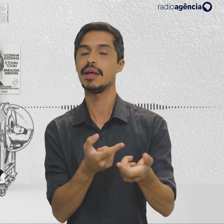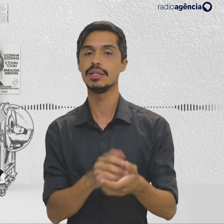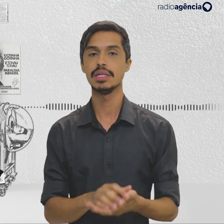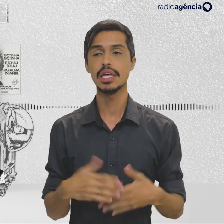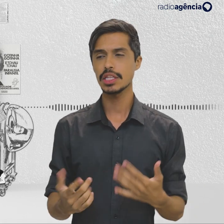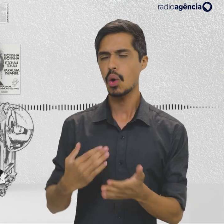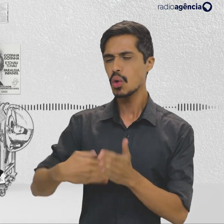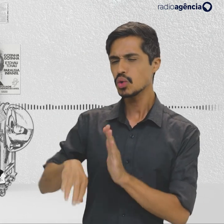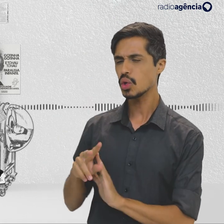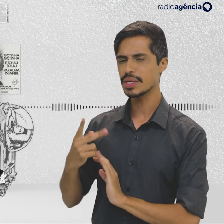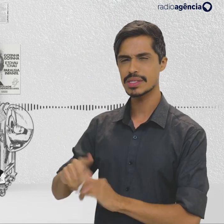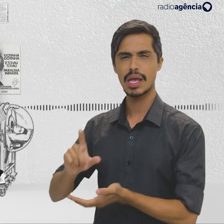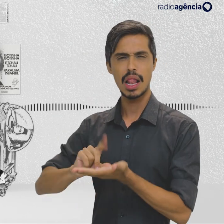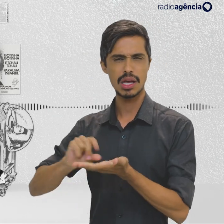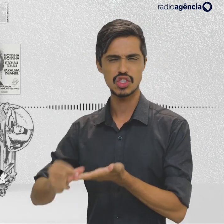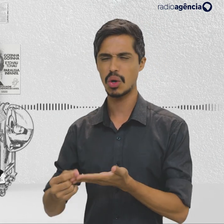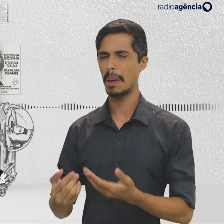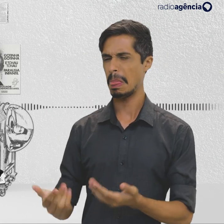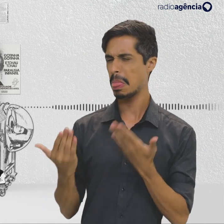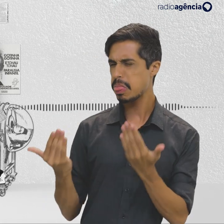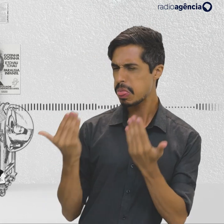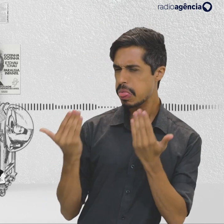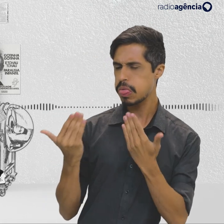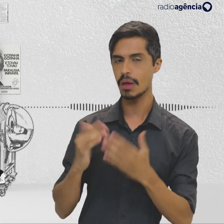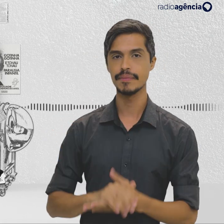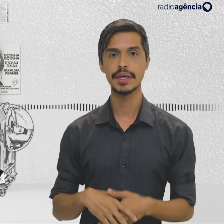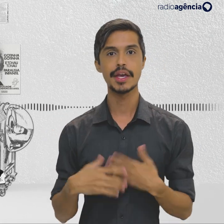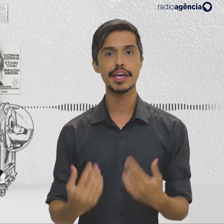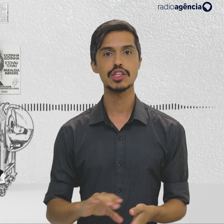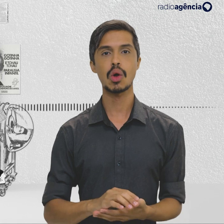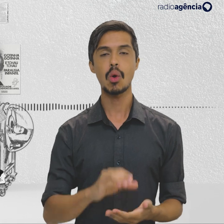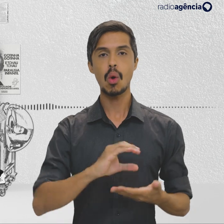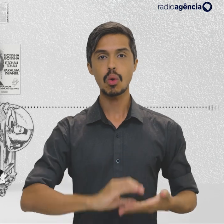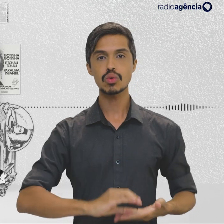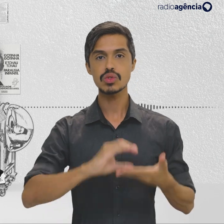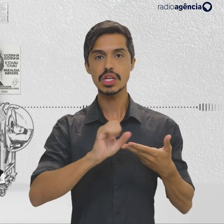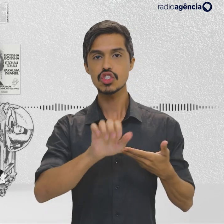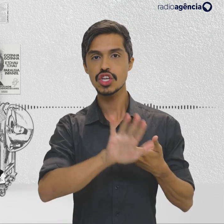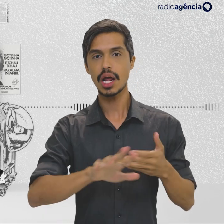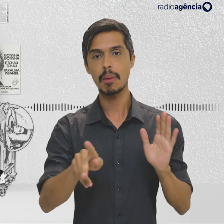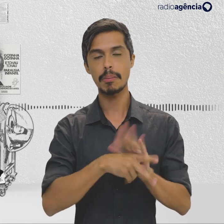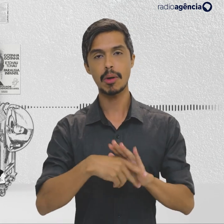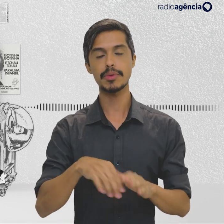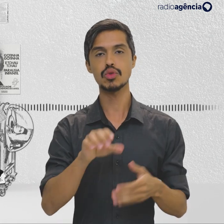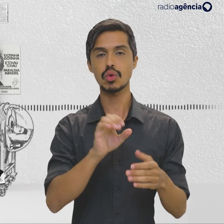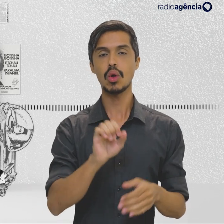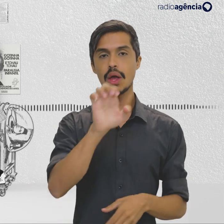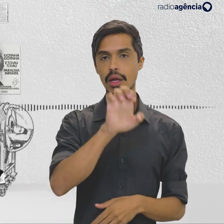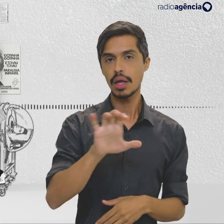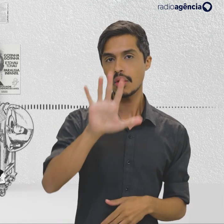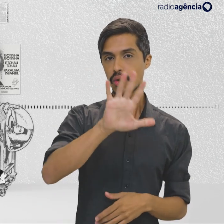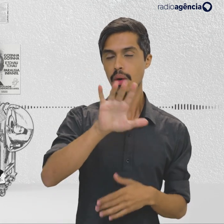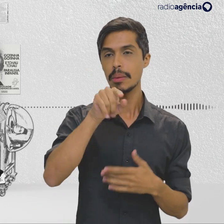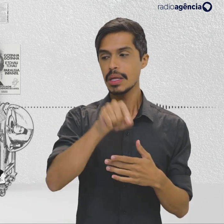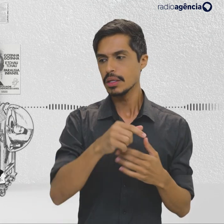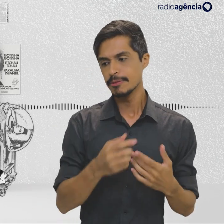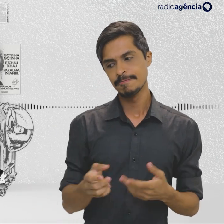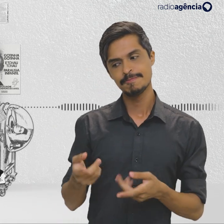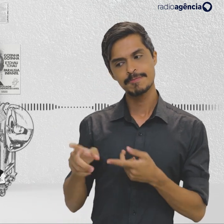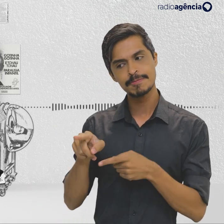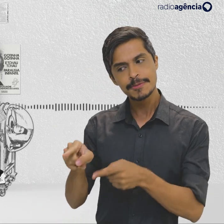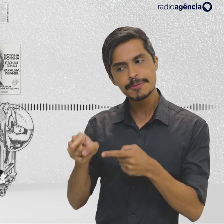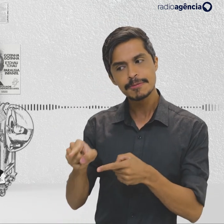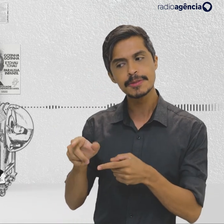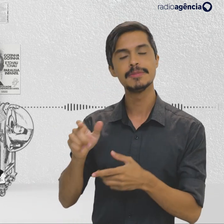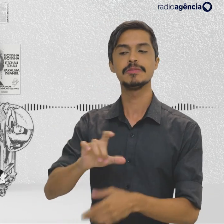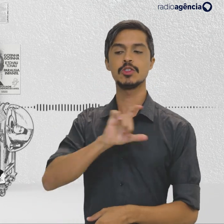resultados foram questionados aí em 2010 o conselho Geral de Medicina do Reino Unido caçou o registro desse médico e a